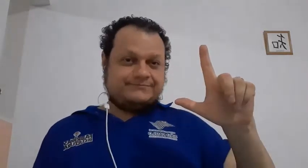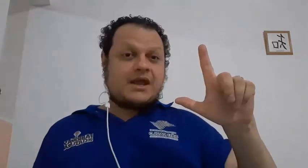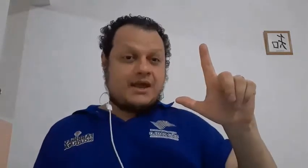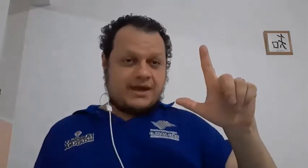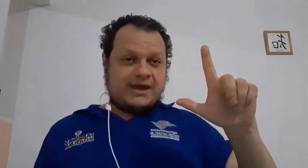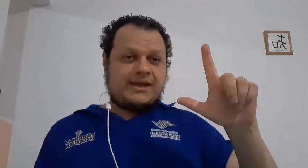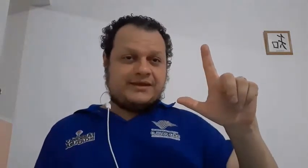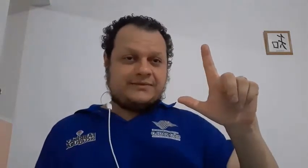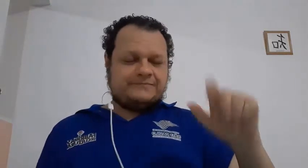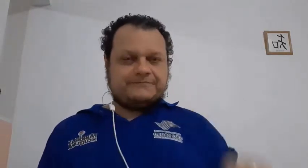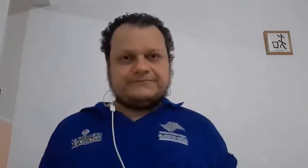L.